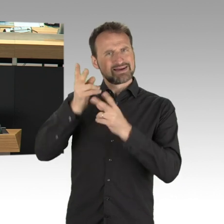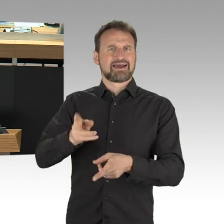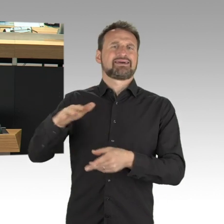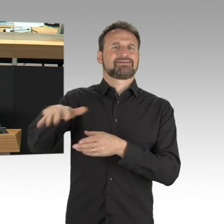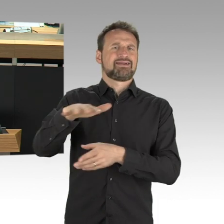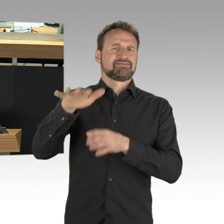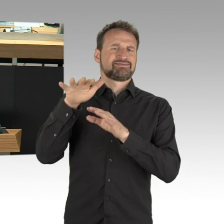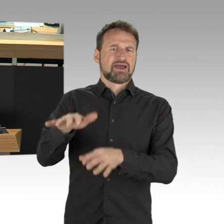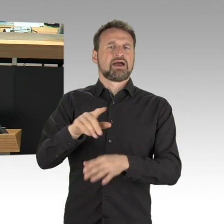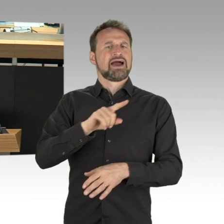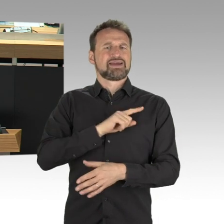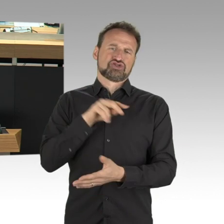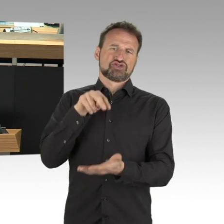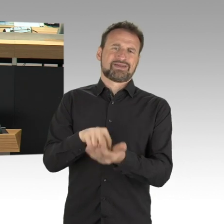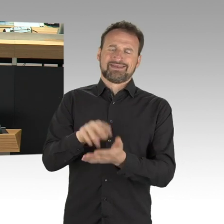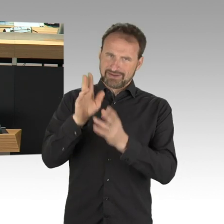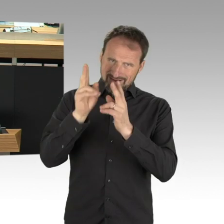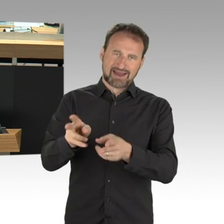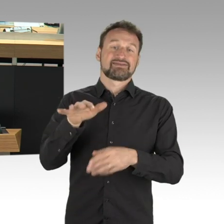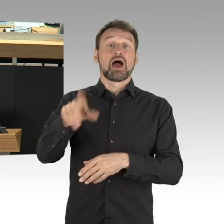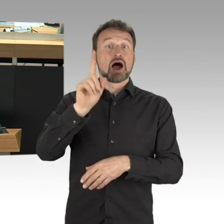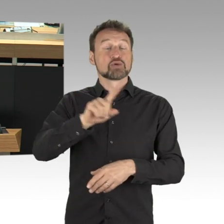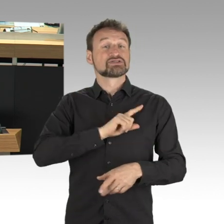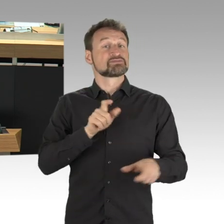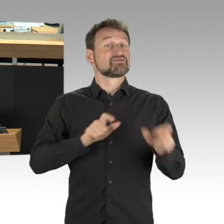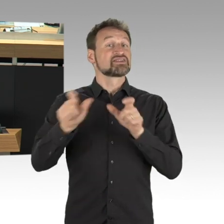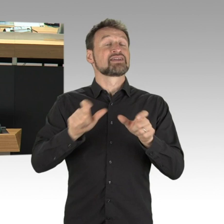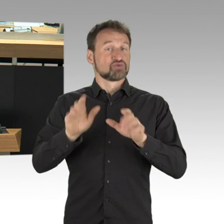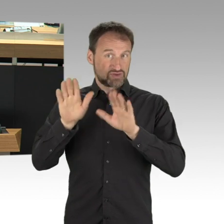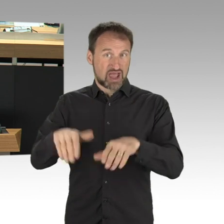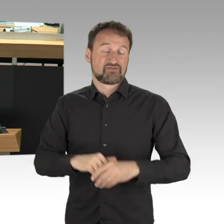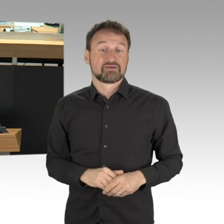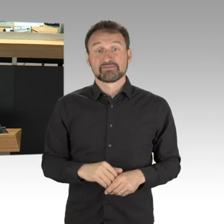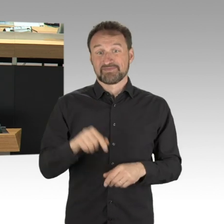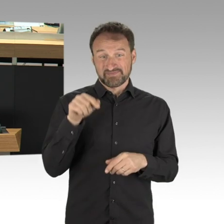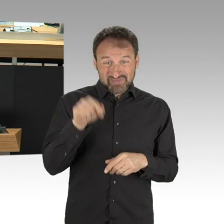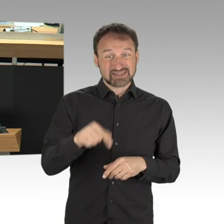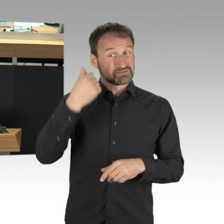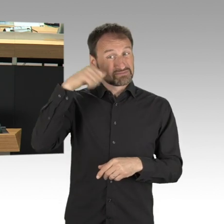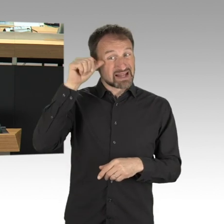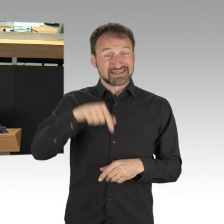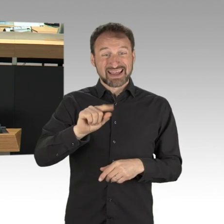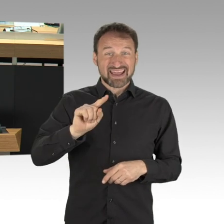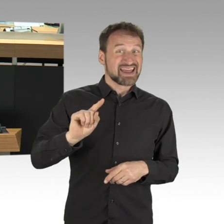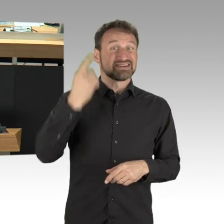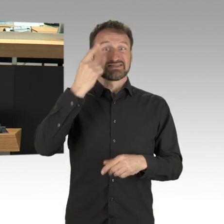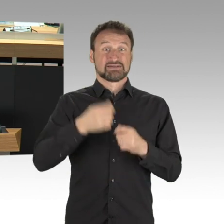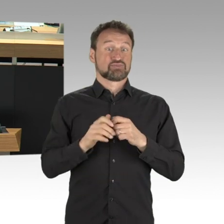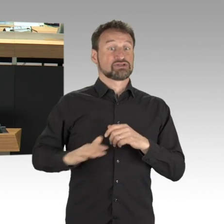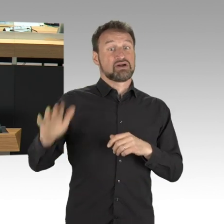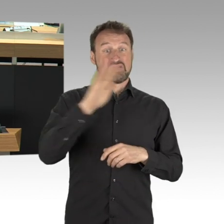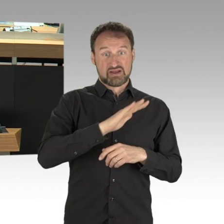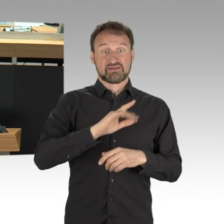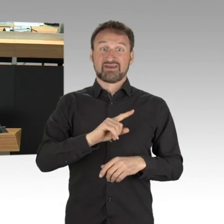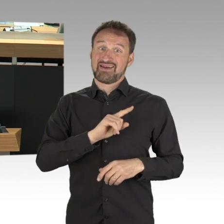solche eigenständige Konzeption zur Bekämpfung von Antisemitismus, Juden und Israelhass hat. Lassen Sie mich einige zentrale